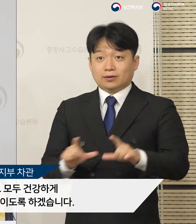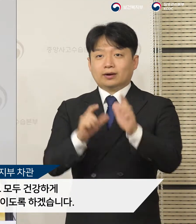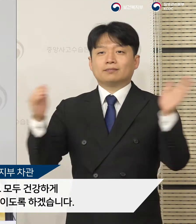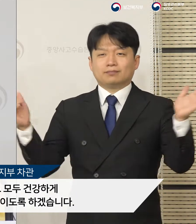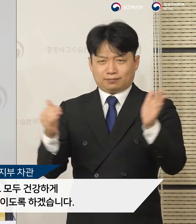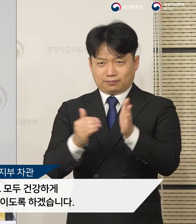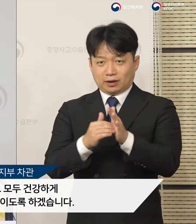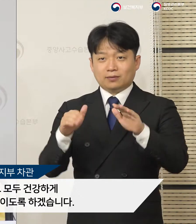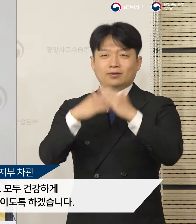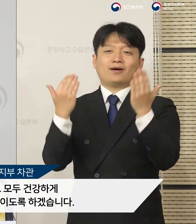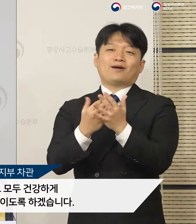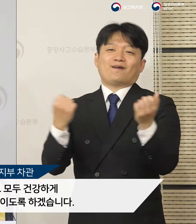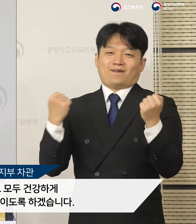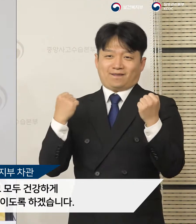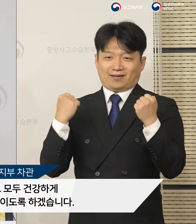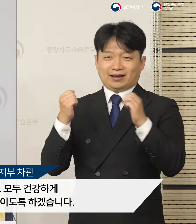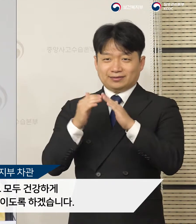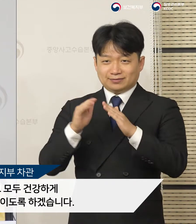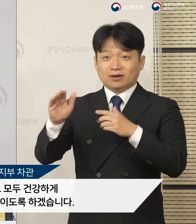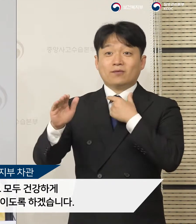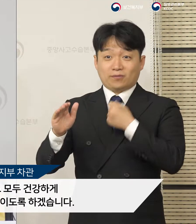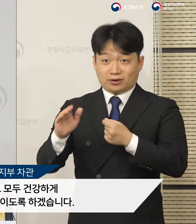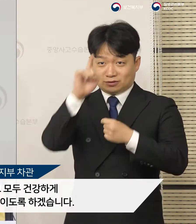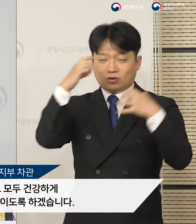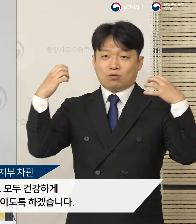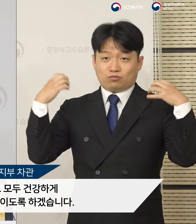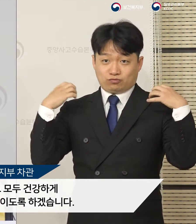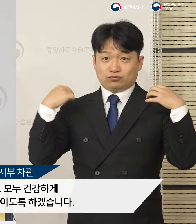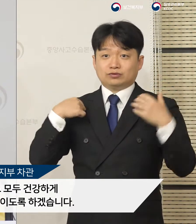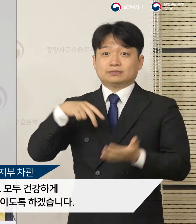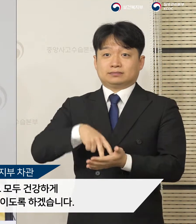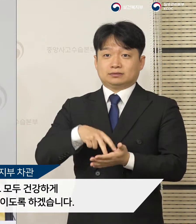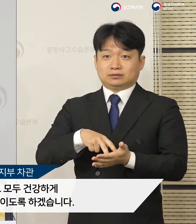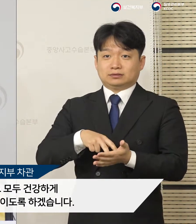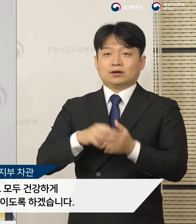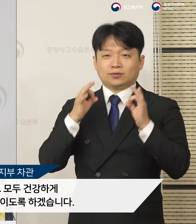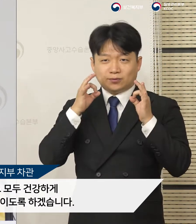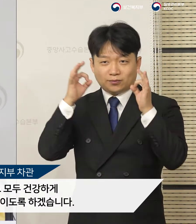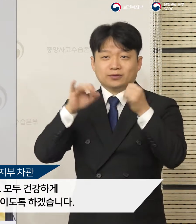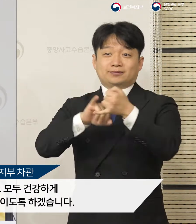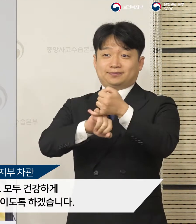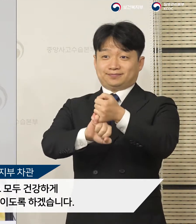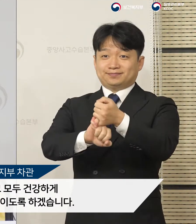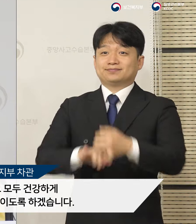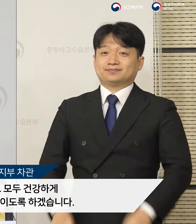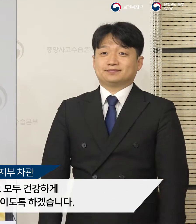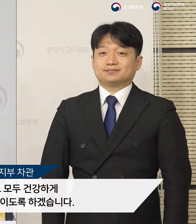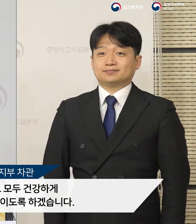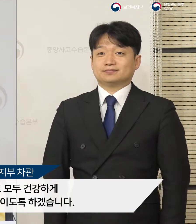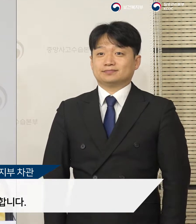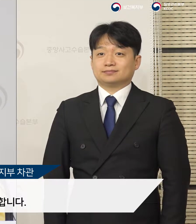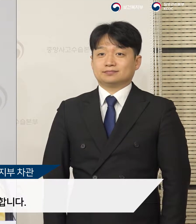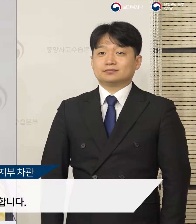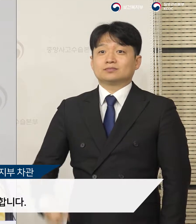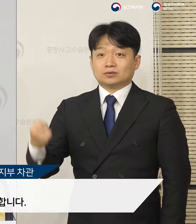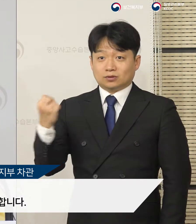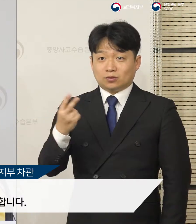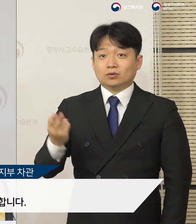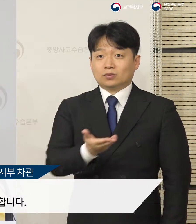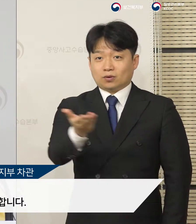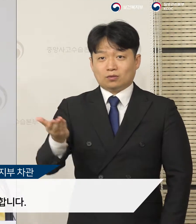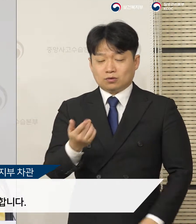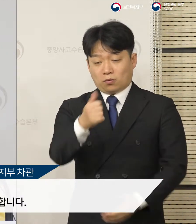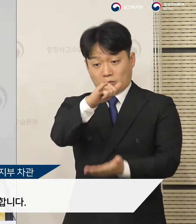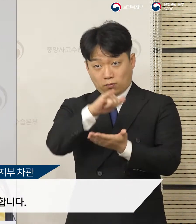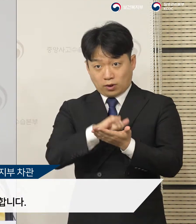안전하게 생활하시고 모두 건강하게 퇴소할 수 있도록 정부는 최대한 노력을 기울이도록 하겠습니다. 특히